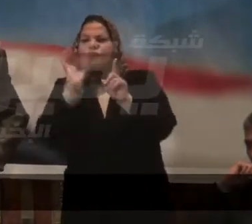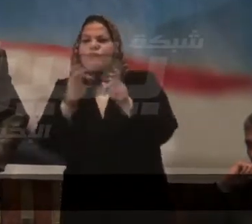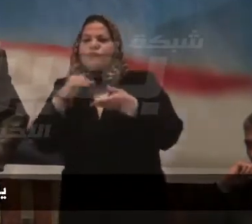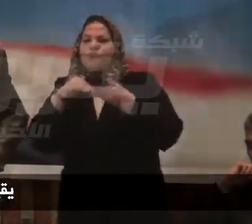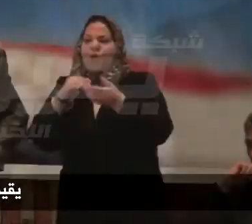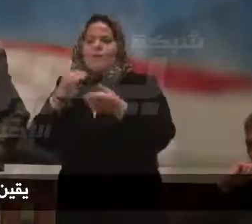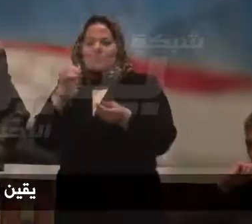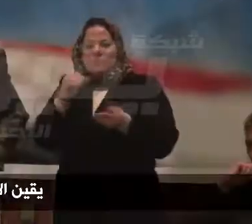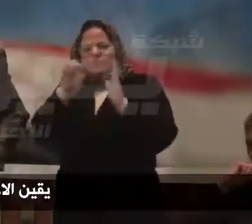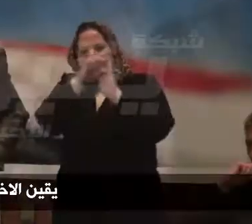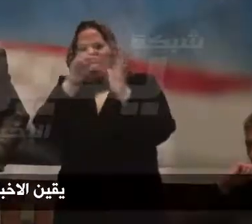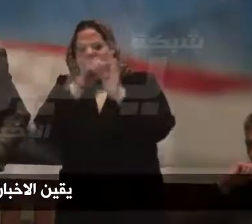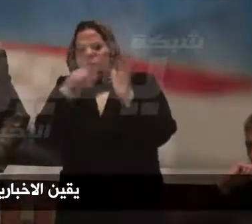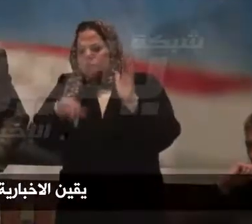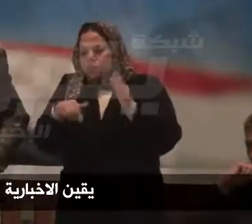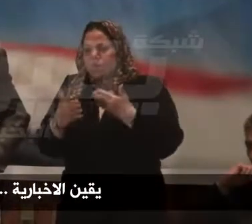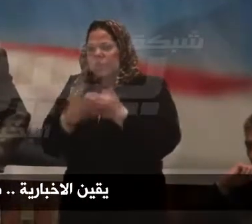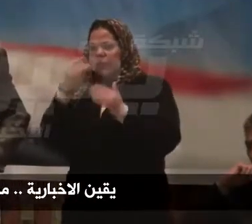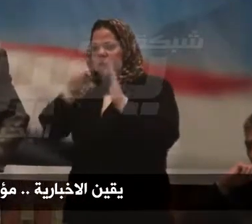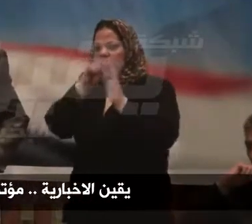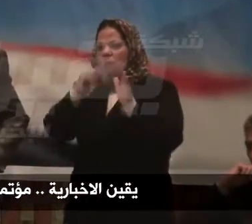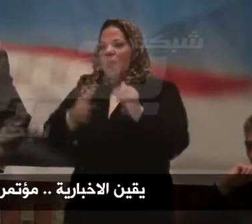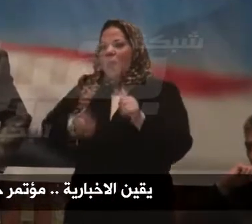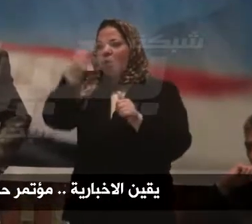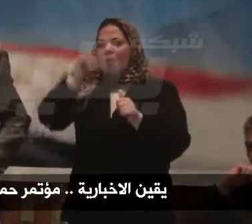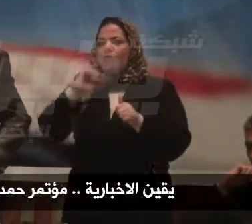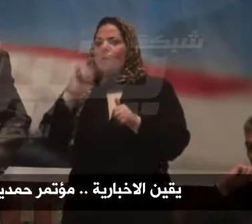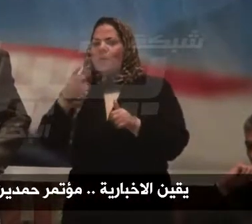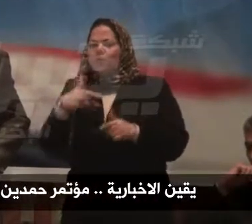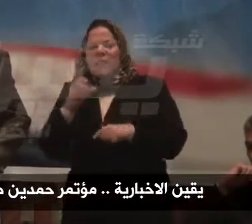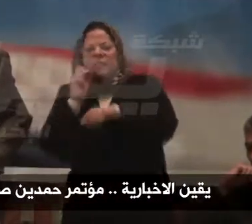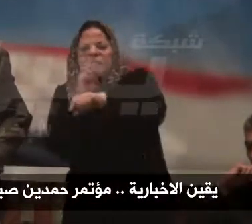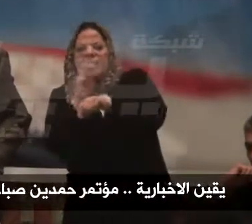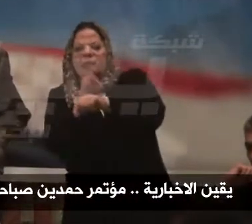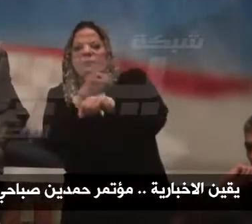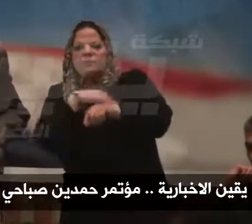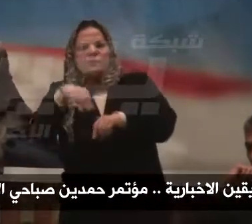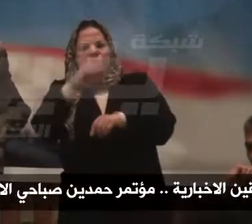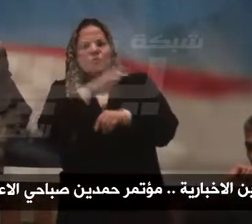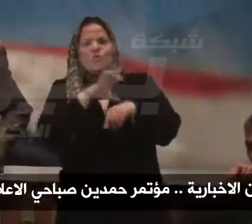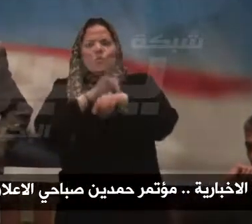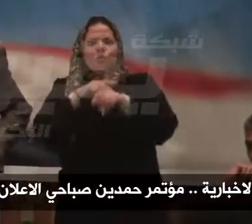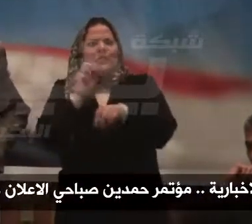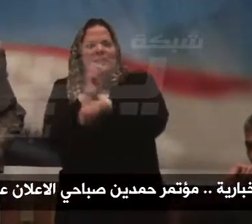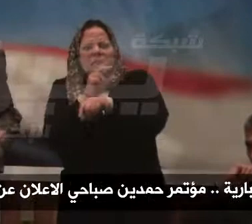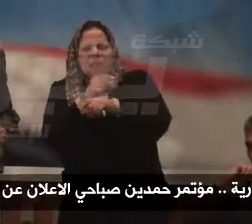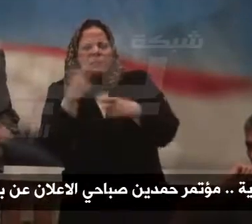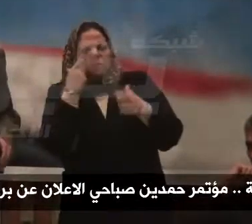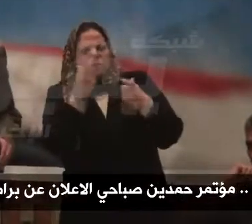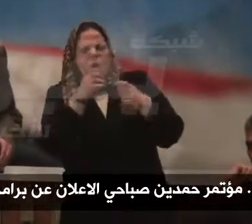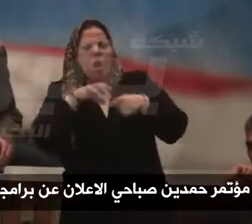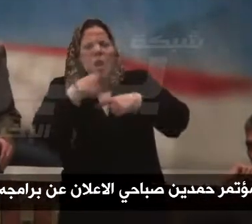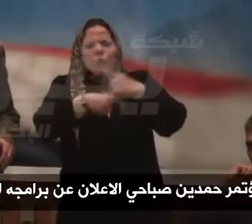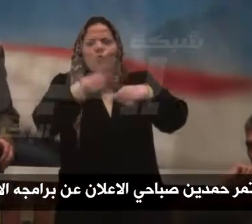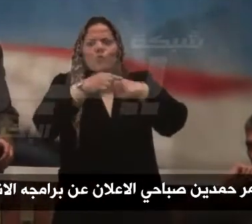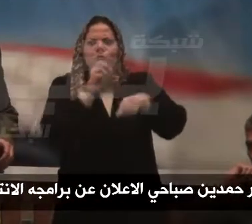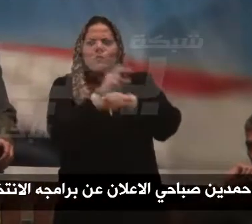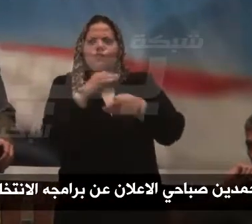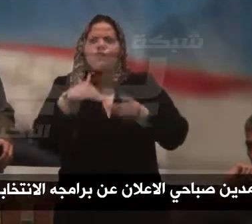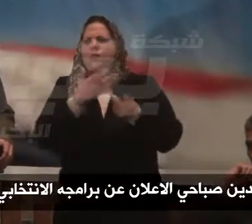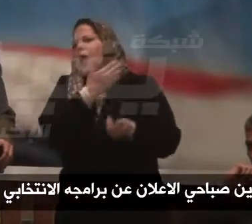هناك برامج كثيرة. أولا للتدريب المتواصل وللتقييم المتواصل لمقدمي